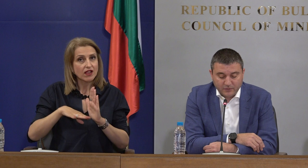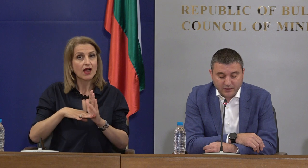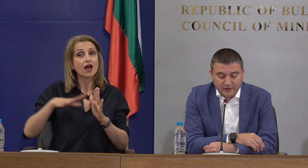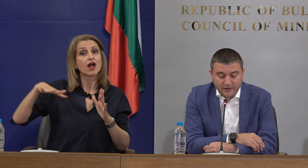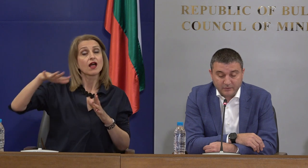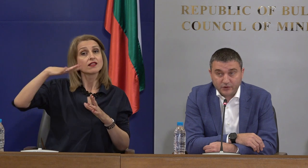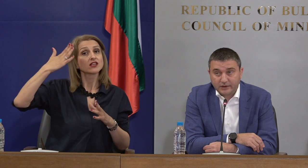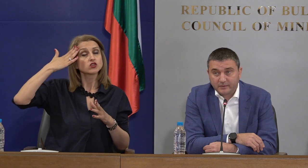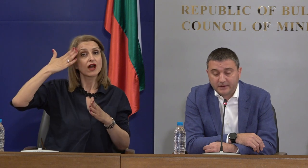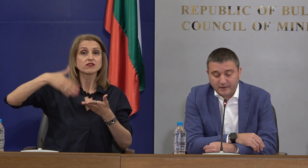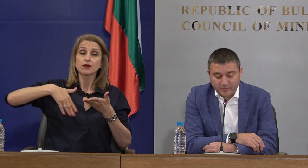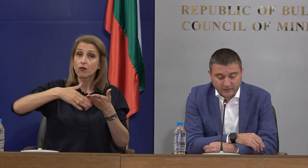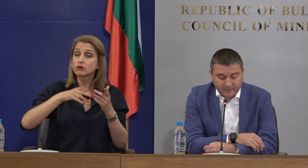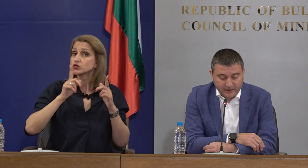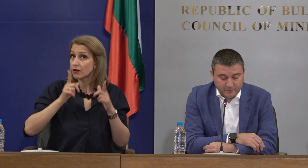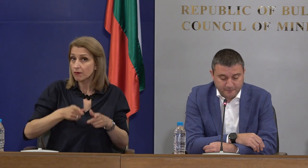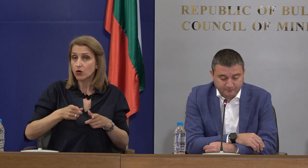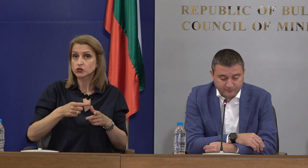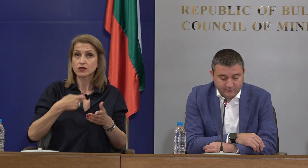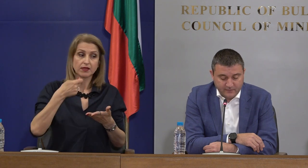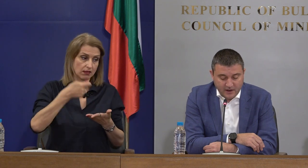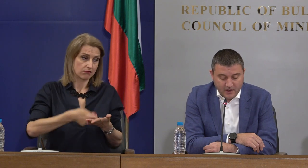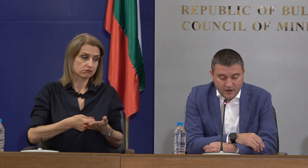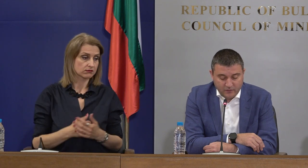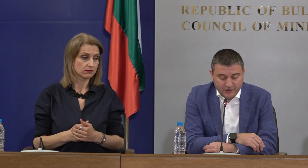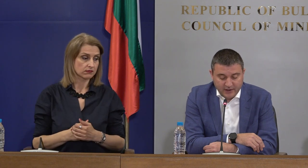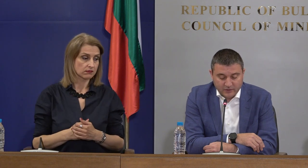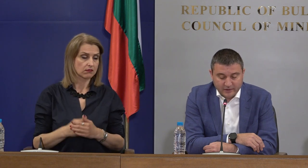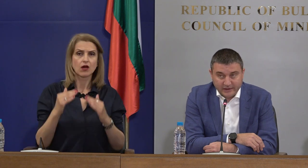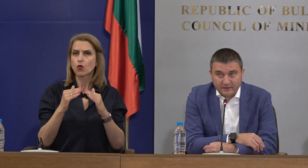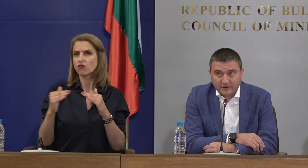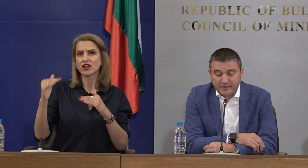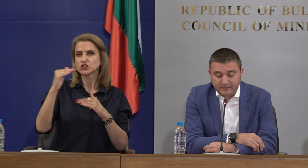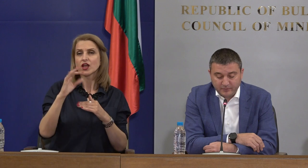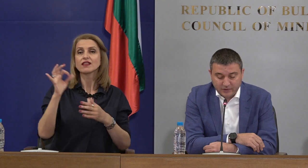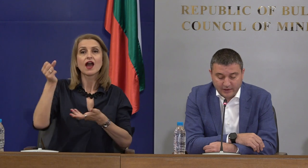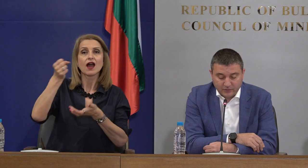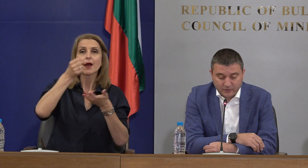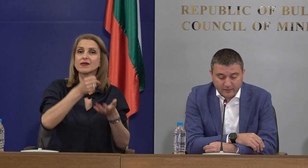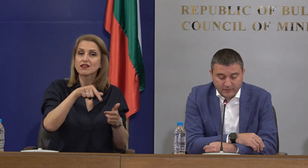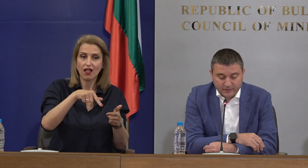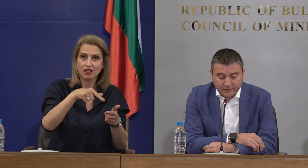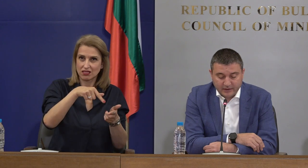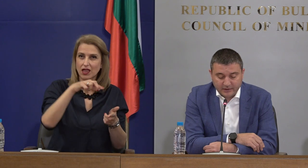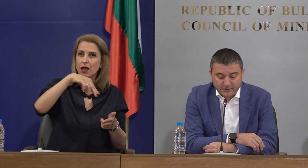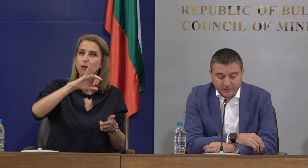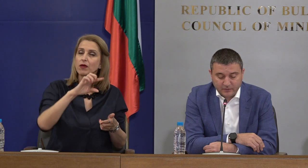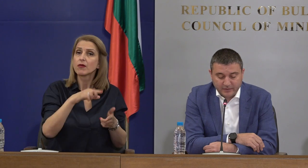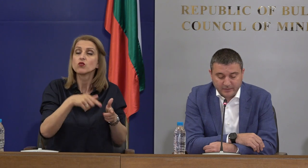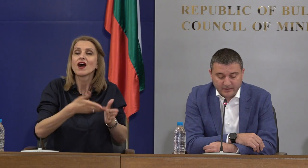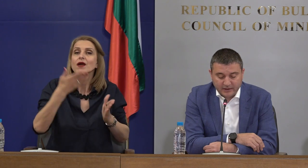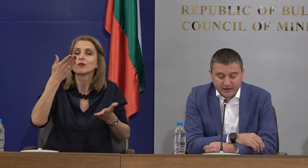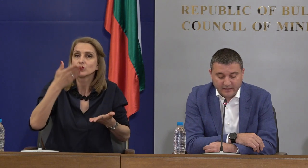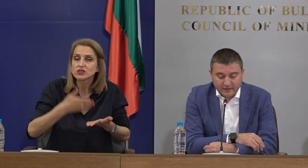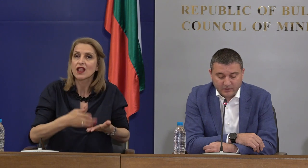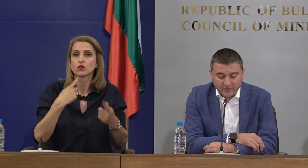държавните помощи и може да бъде подкрепено. Увеличението на капитала на ПИП е последното условие, което трябва да бъде изпълнено